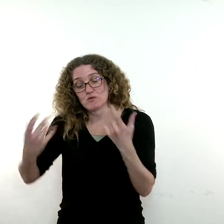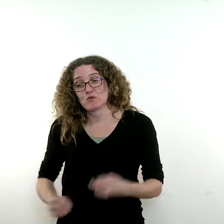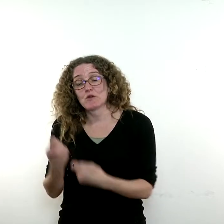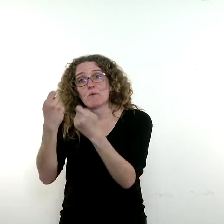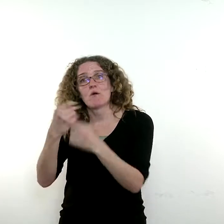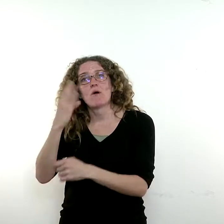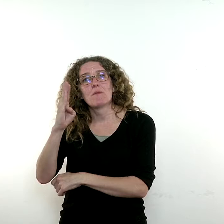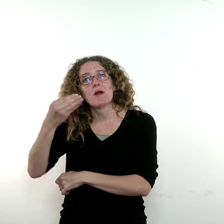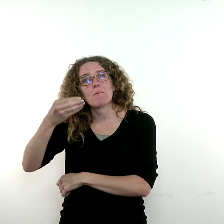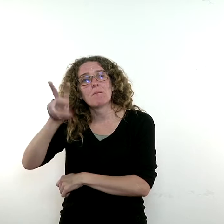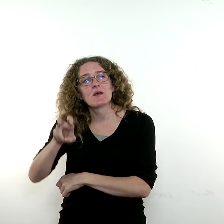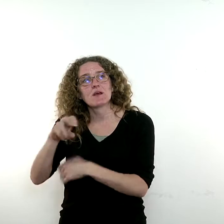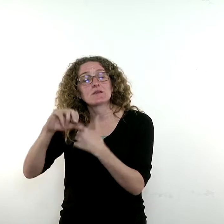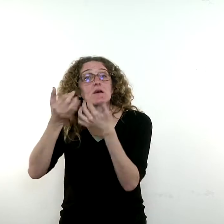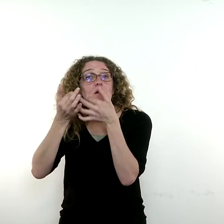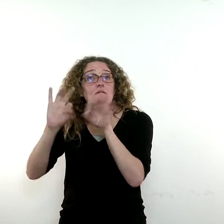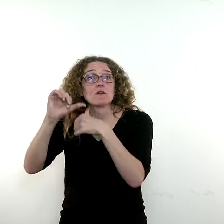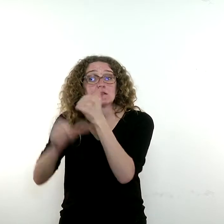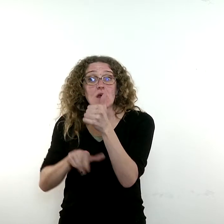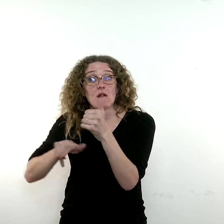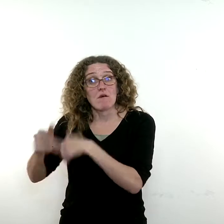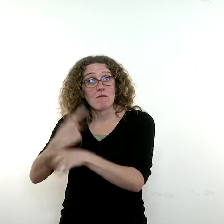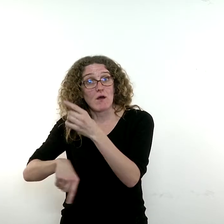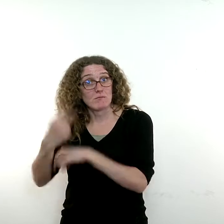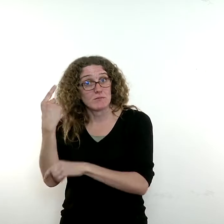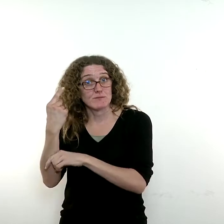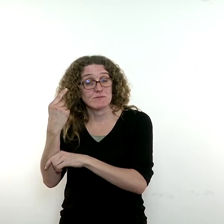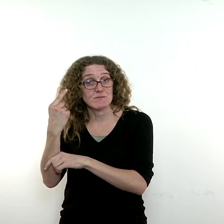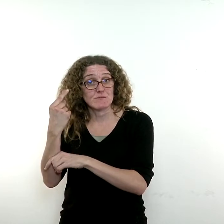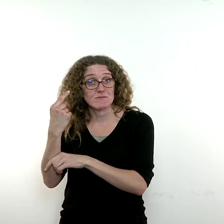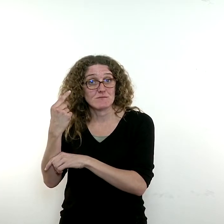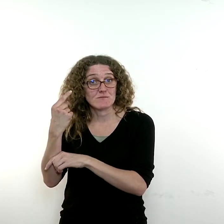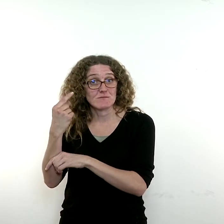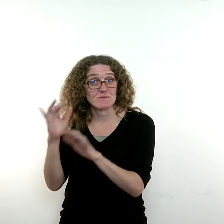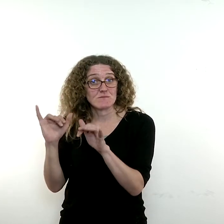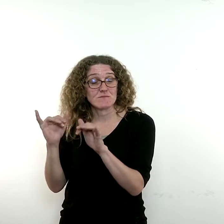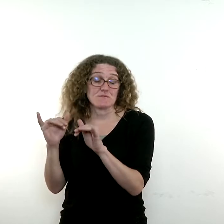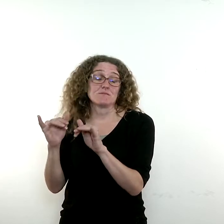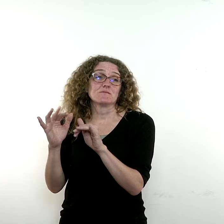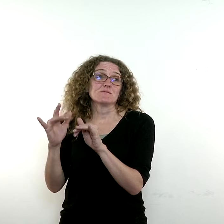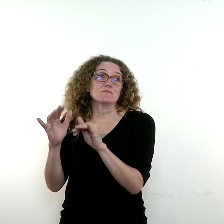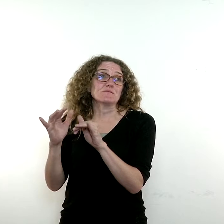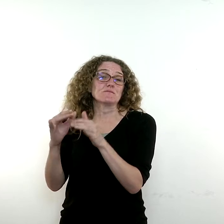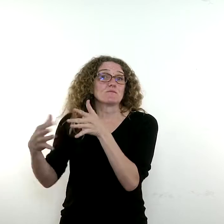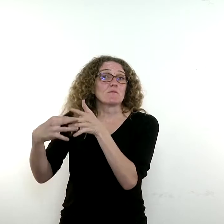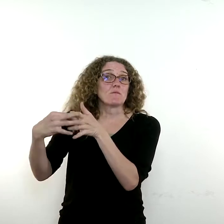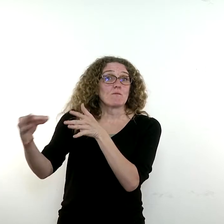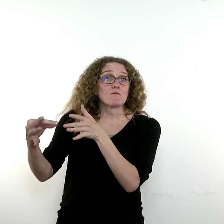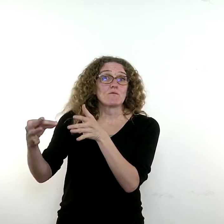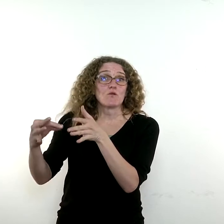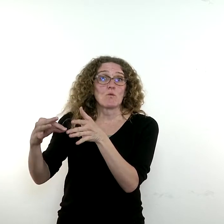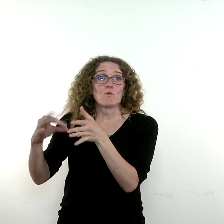freestyle qui devient une discipline olympique. Et cela, nous l'avons fait en accord avec la